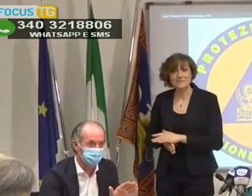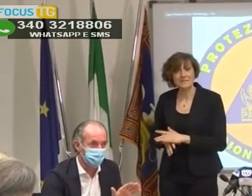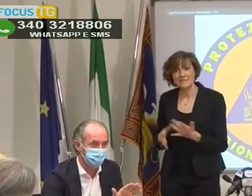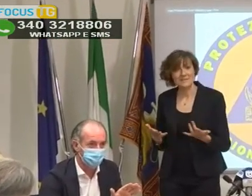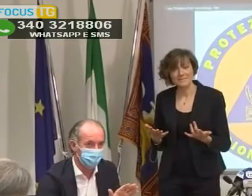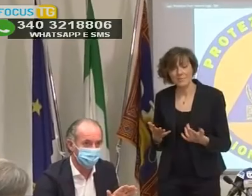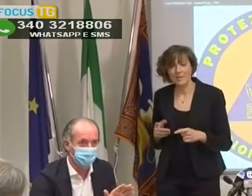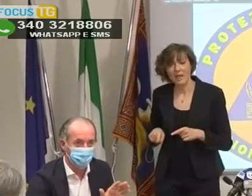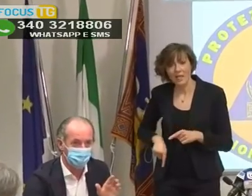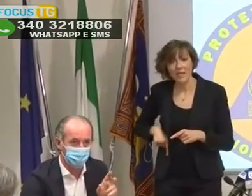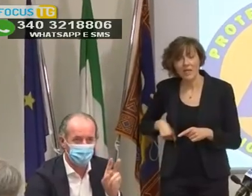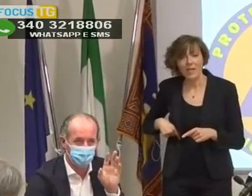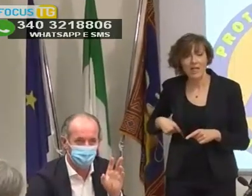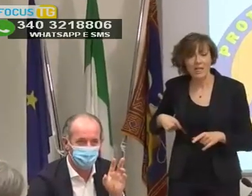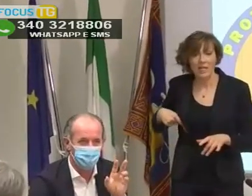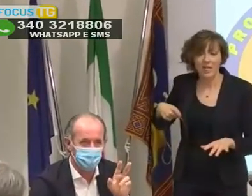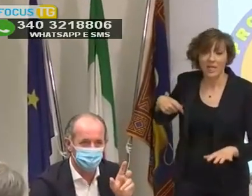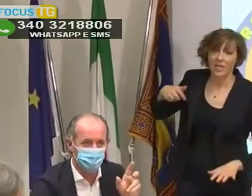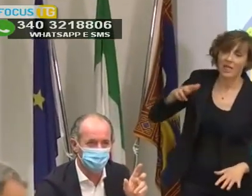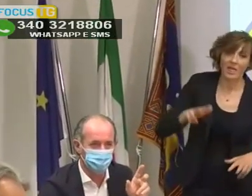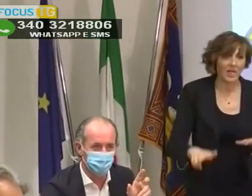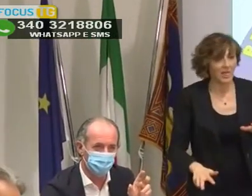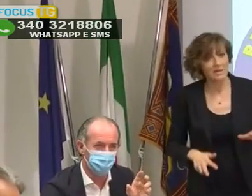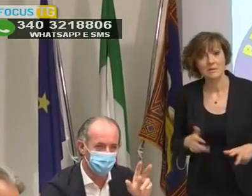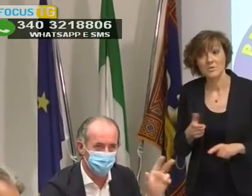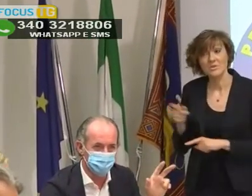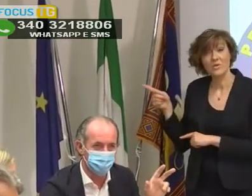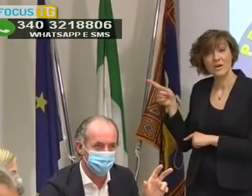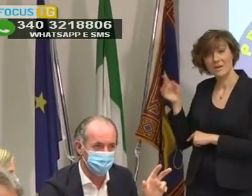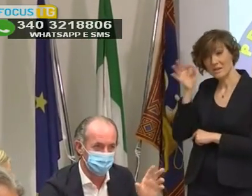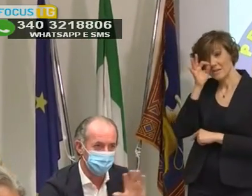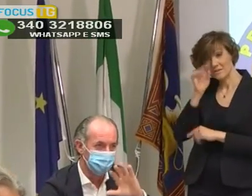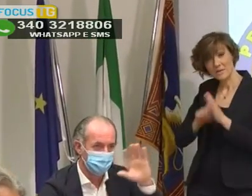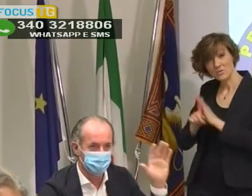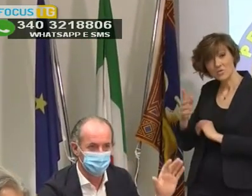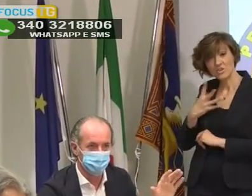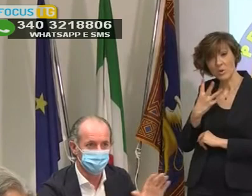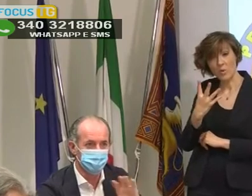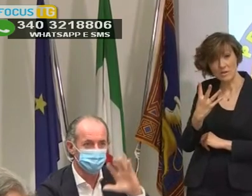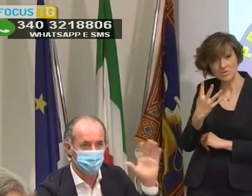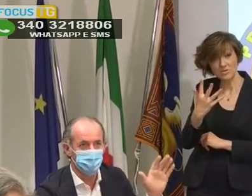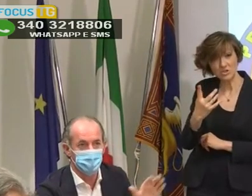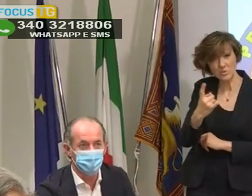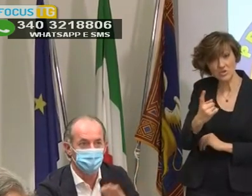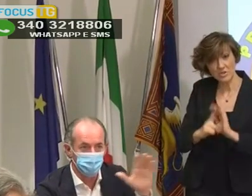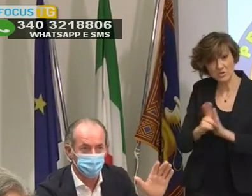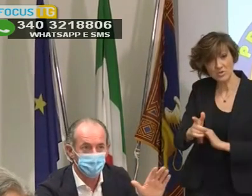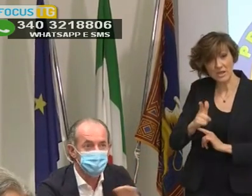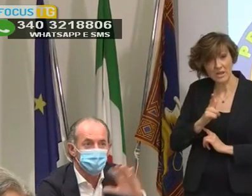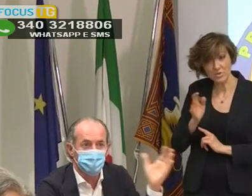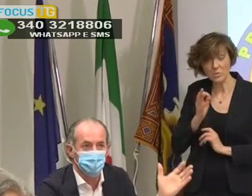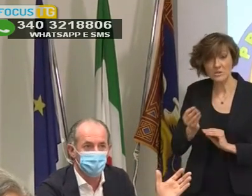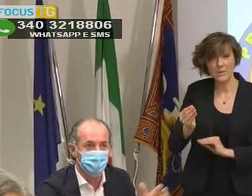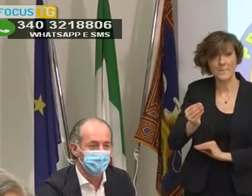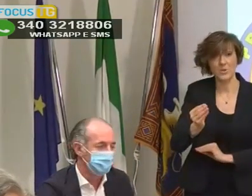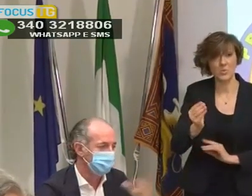all'ora. Perché allora avevamo il risultato di un tampone dopo 4-5 giorni. Immaginate cosa che fa anche di più,